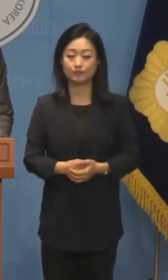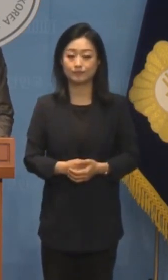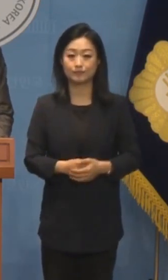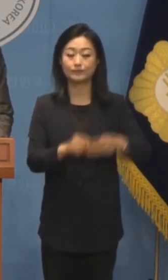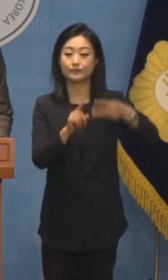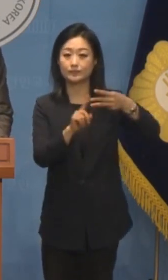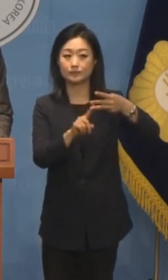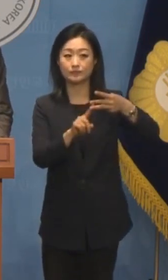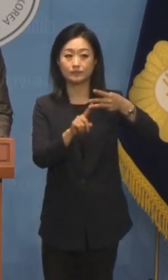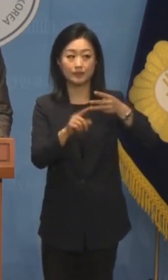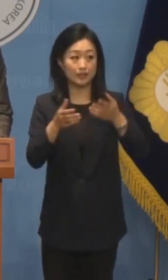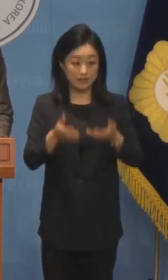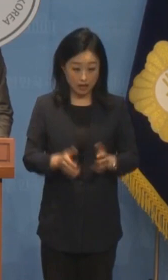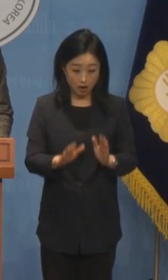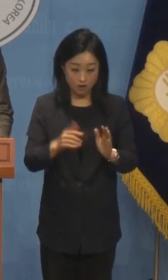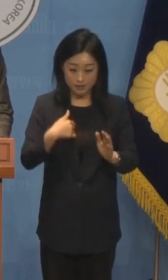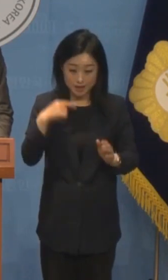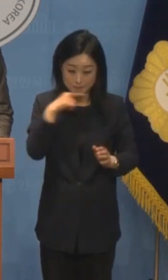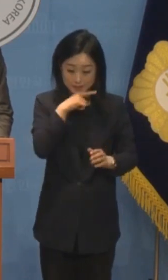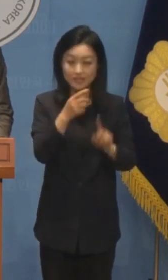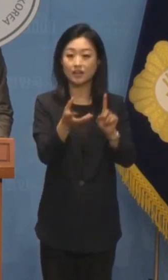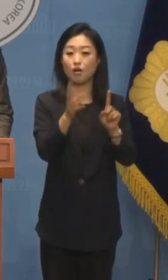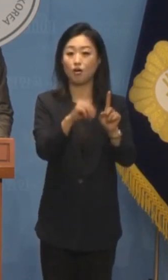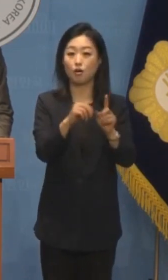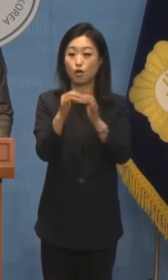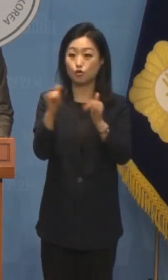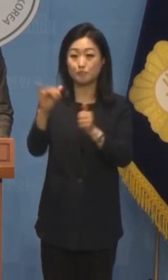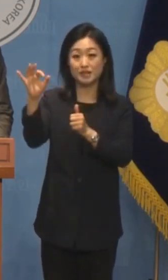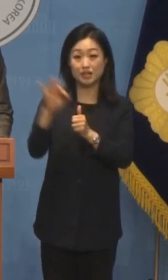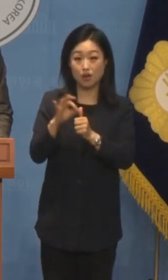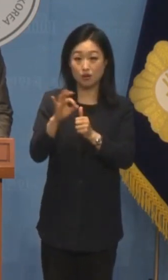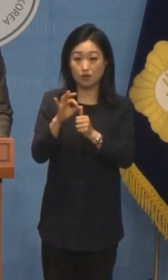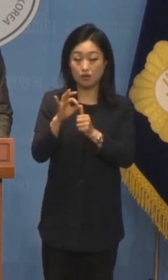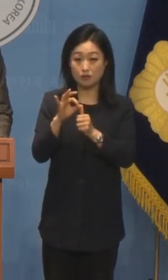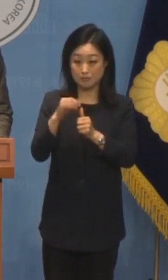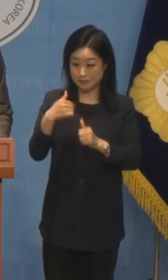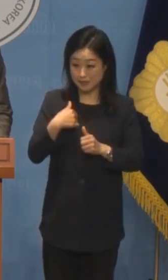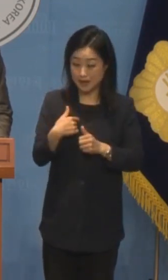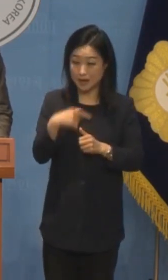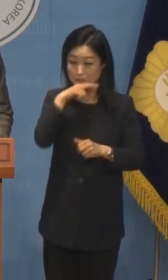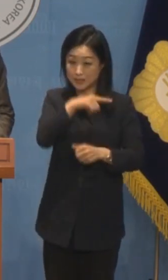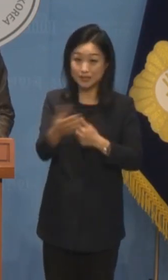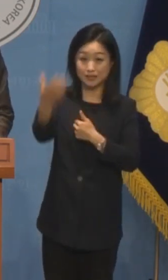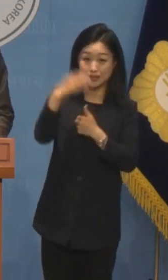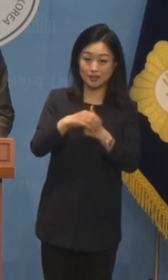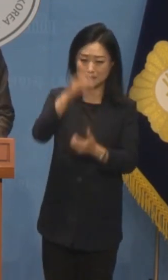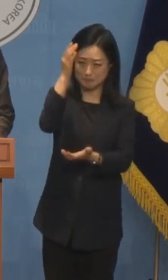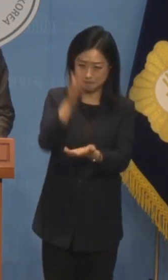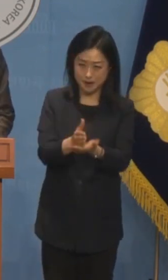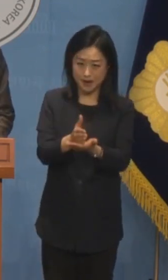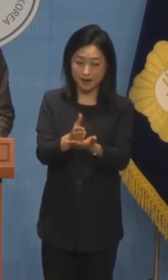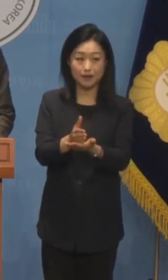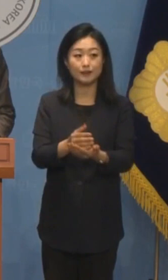세 번째, 태어나 보니 빚이 1억. 국민연금 다음 세대 폭탄 돌리기 그만하라.